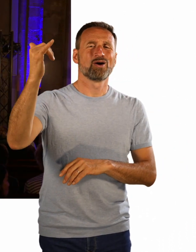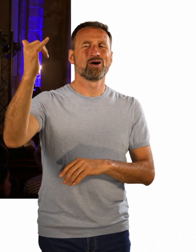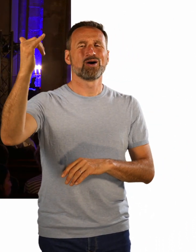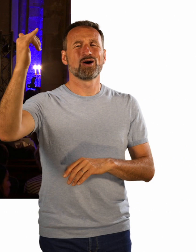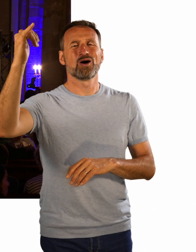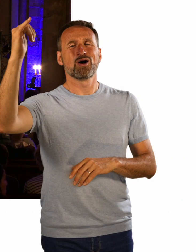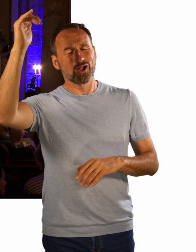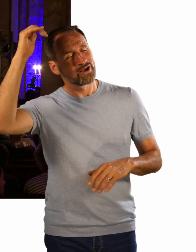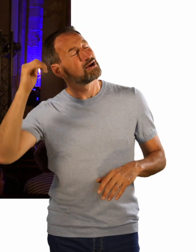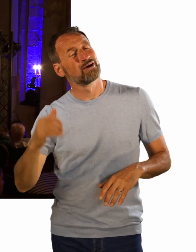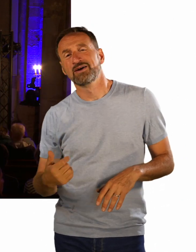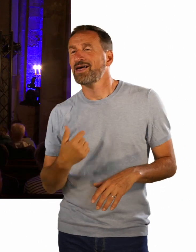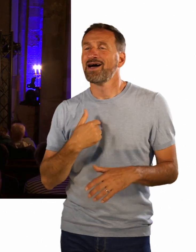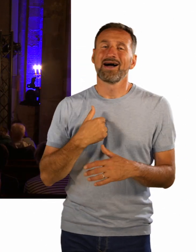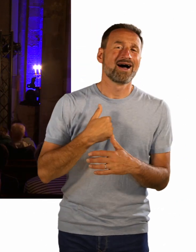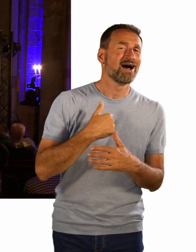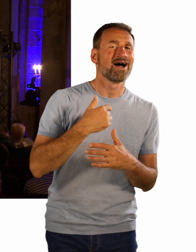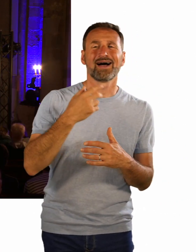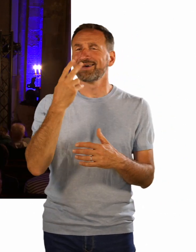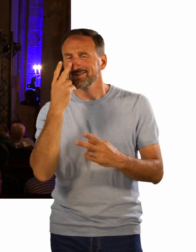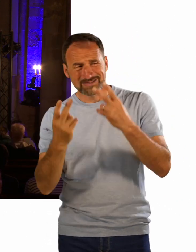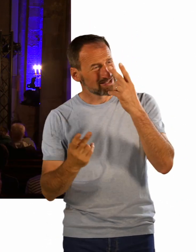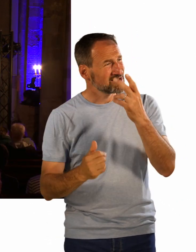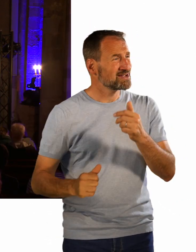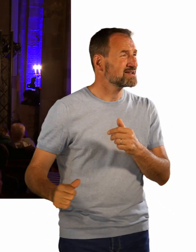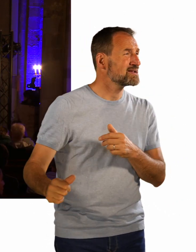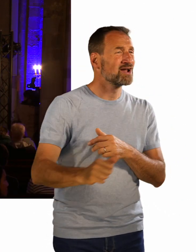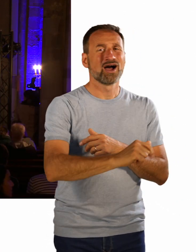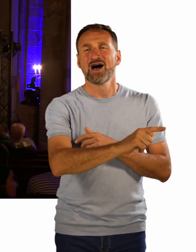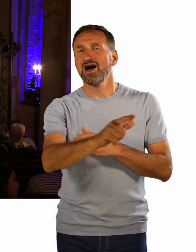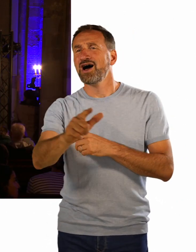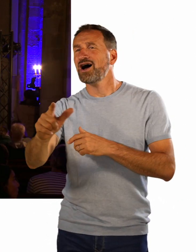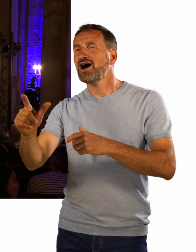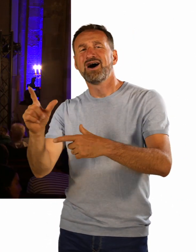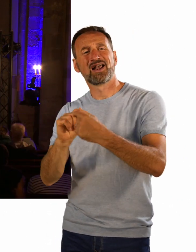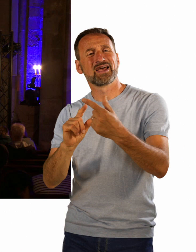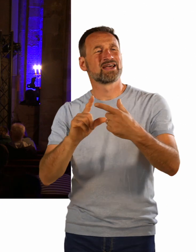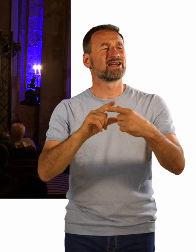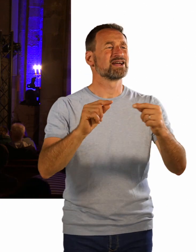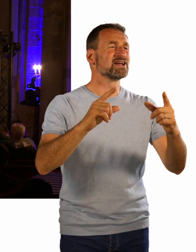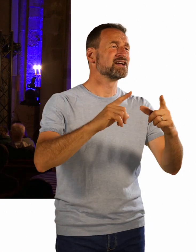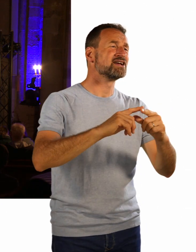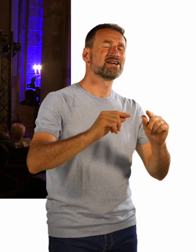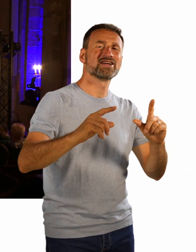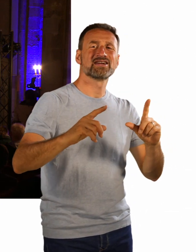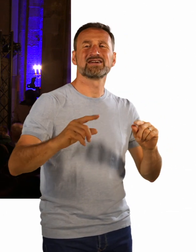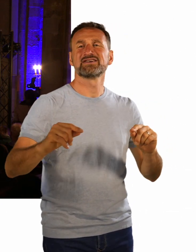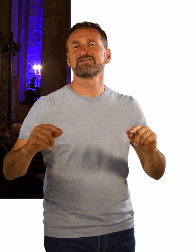I see your lips, the